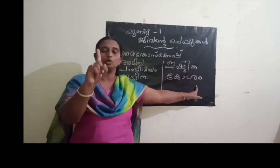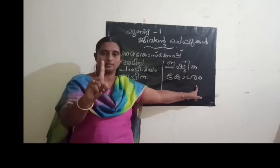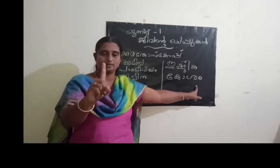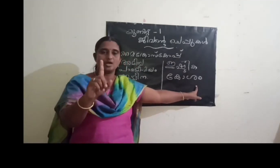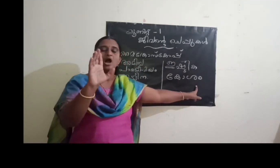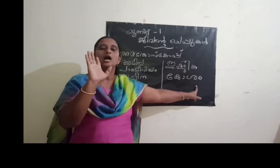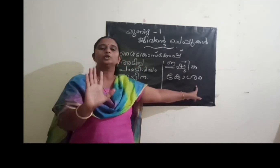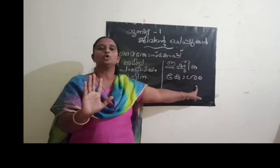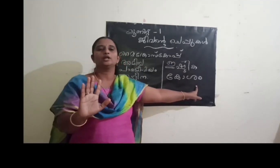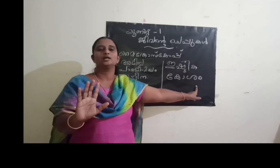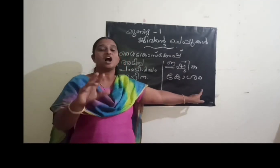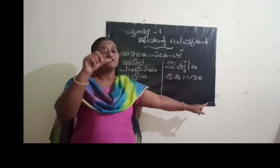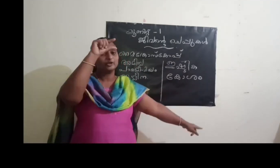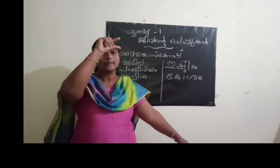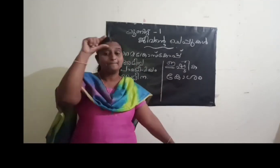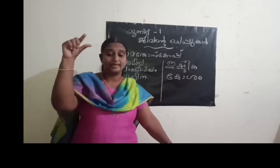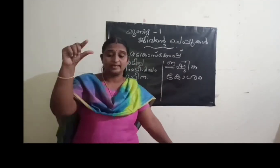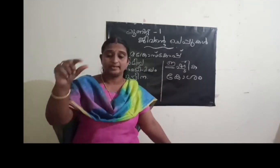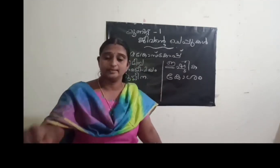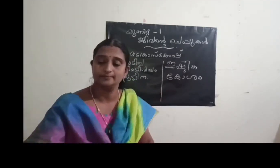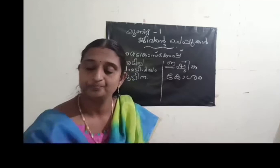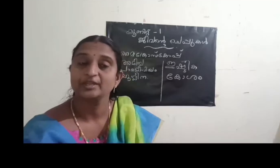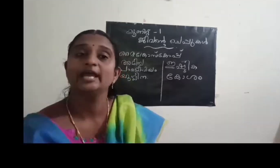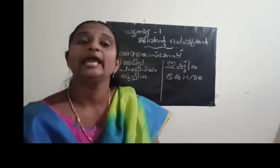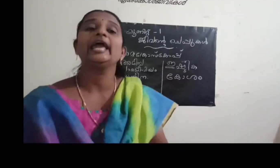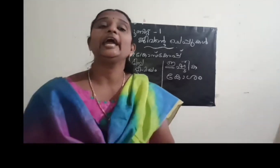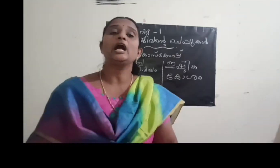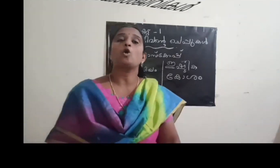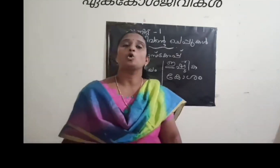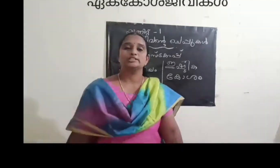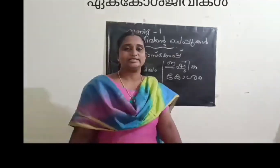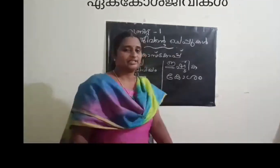ഒന്ന്. അതുകൊണ്ട് അവയുടെ പേര് ഏകകോശ ജീവികൾ.